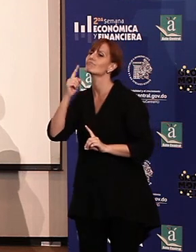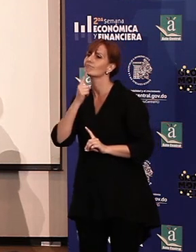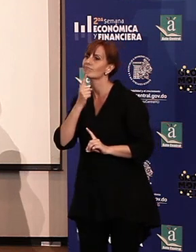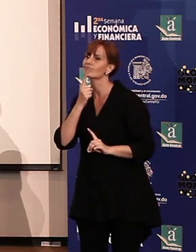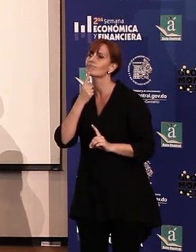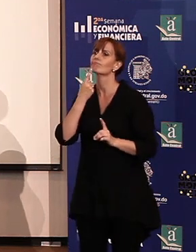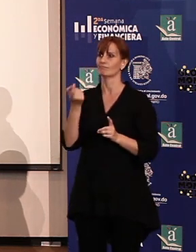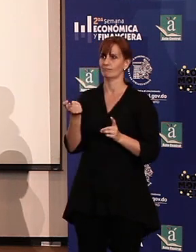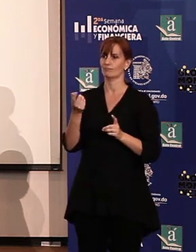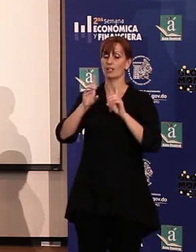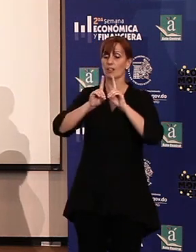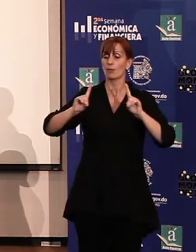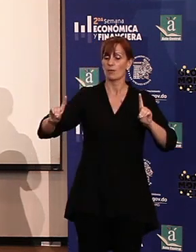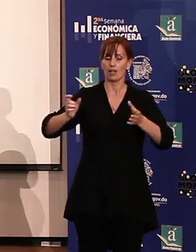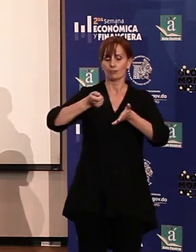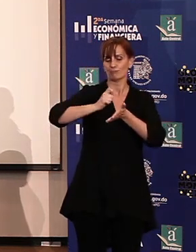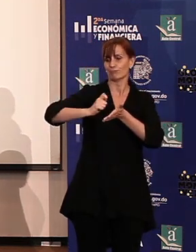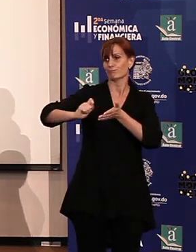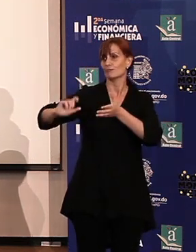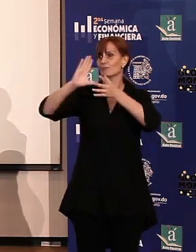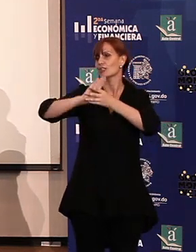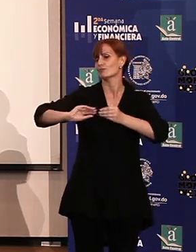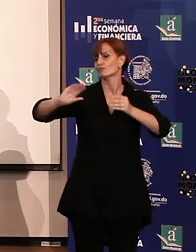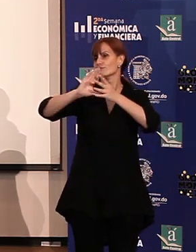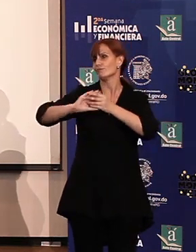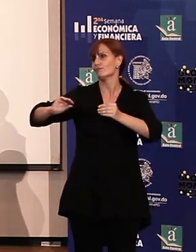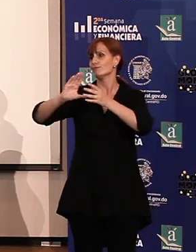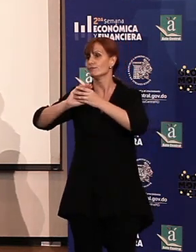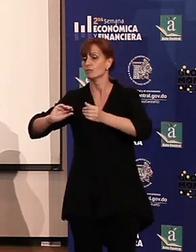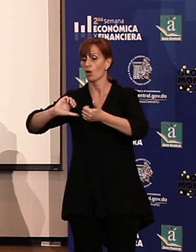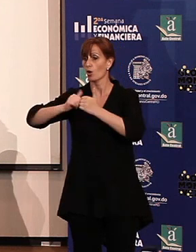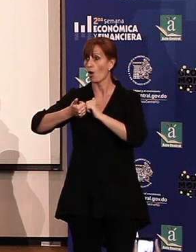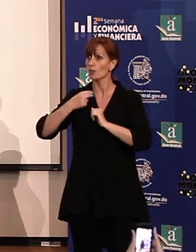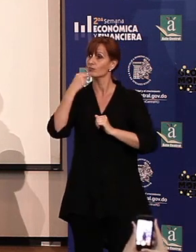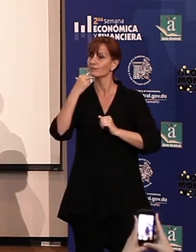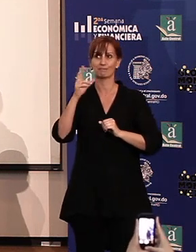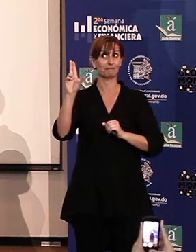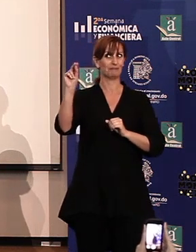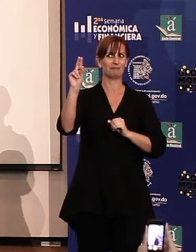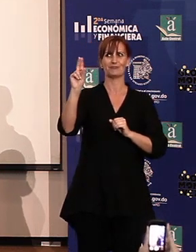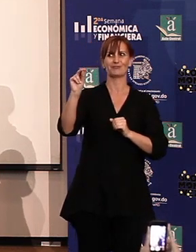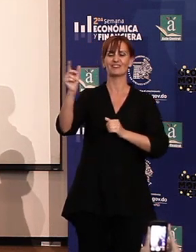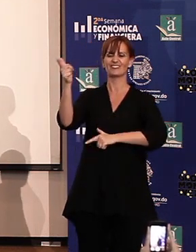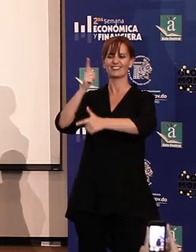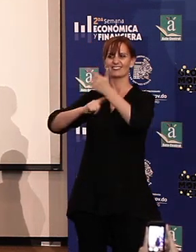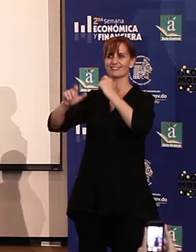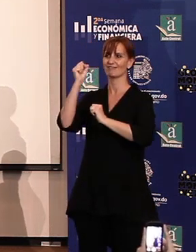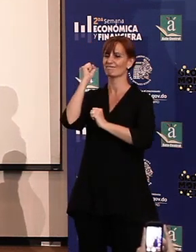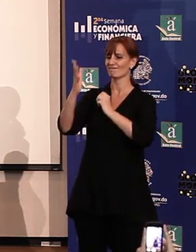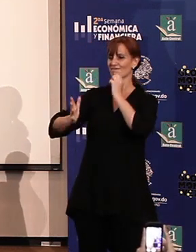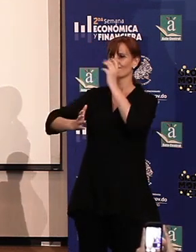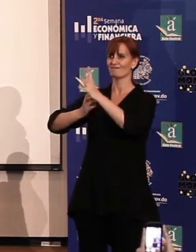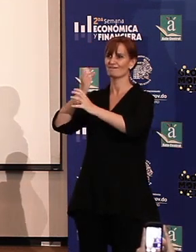escritura en cuentos y narrativa en lengua de seña que tenemos nosotros